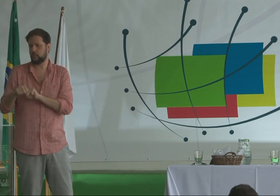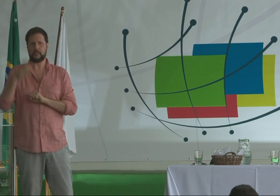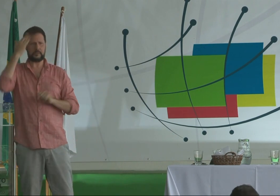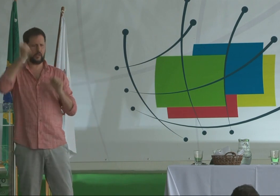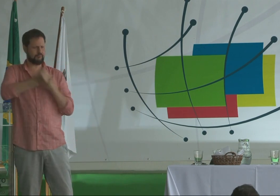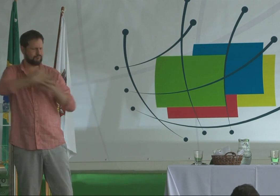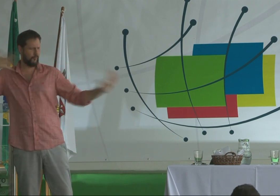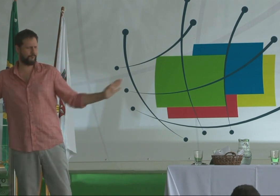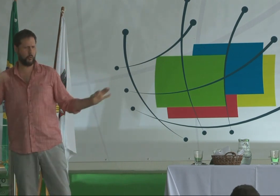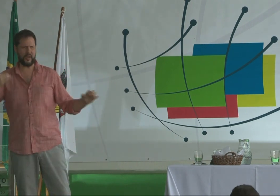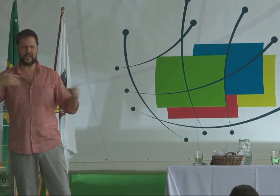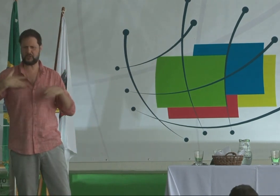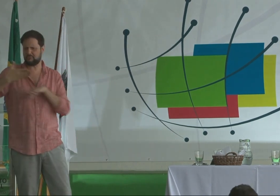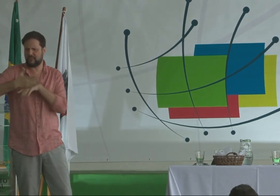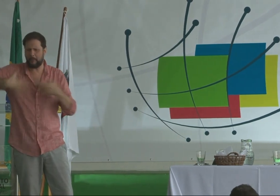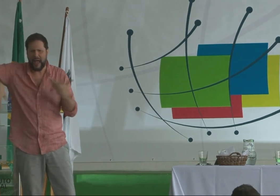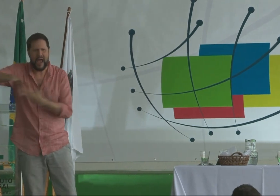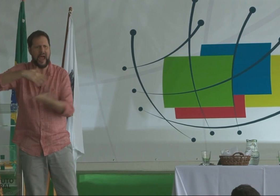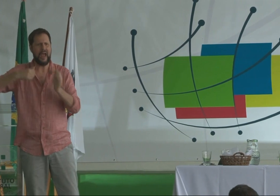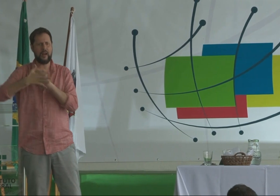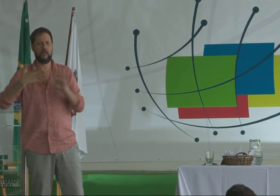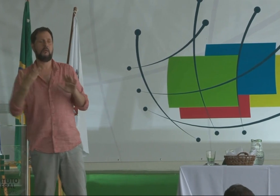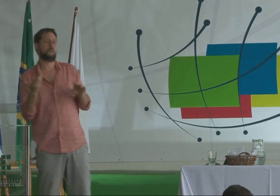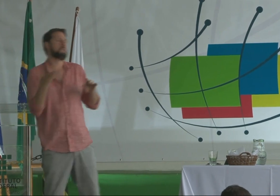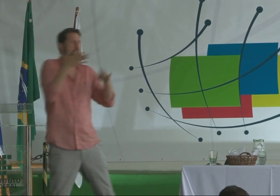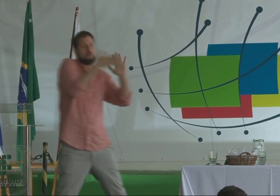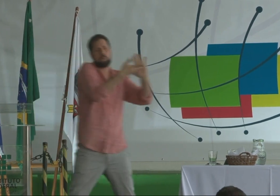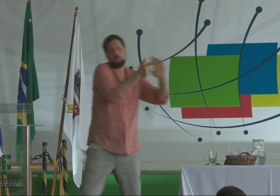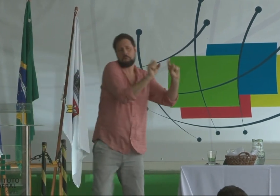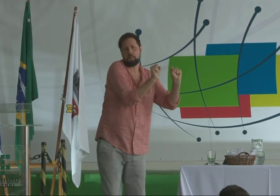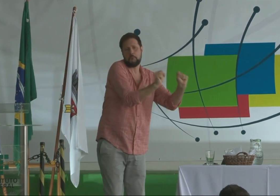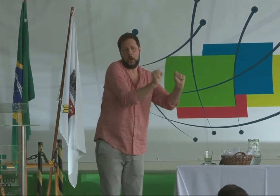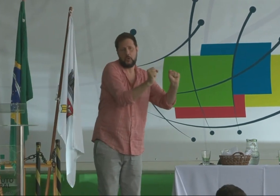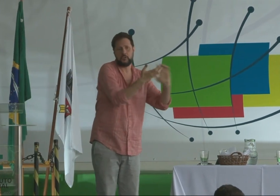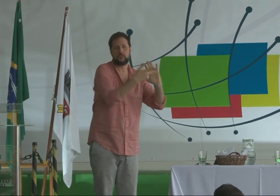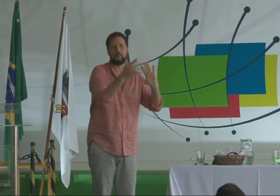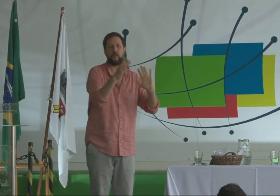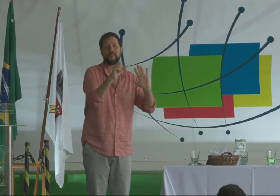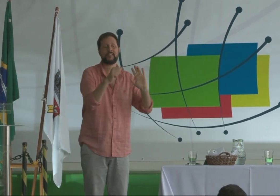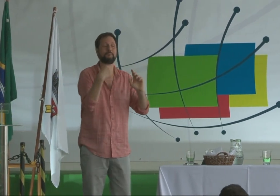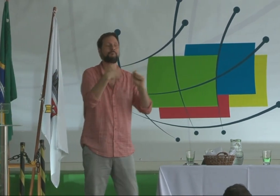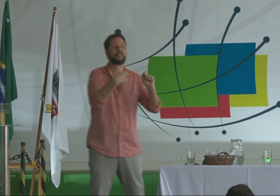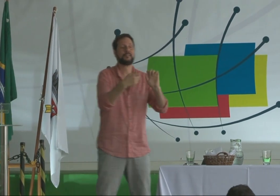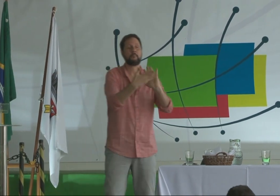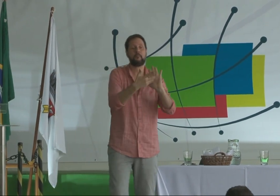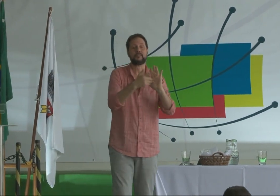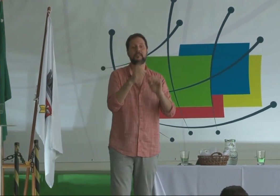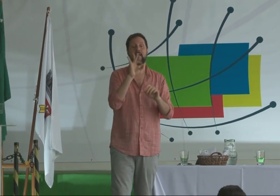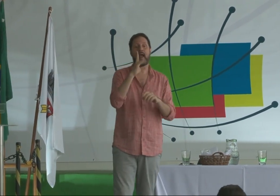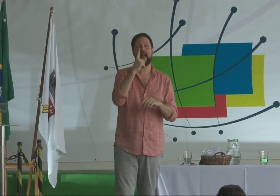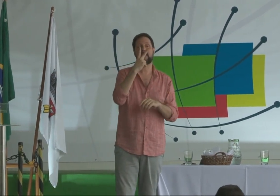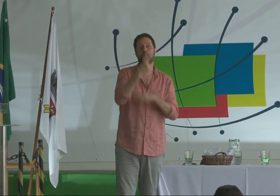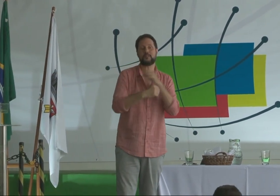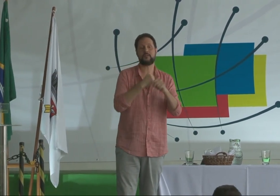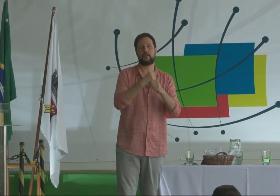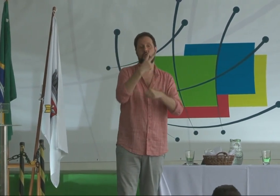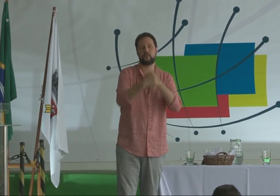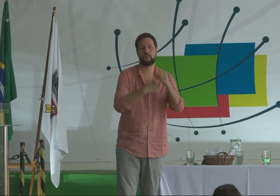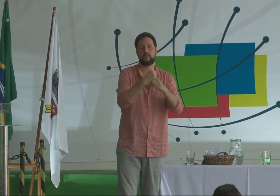faço essa nova certificação. Então, a pessoa, às vezes, que não tem a graduação, tenta essa certificação com consciência. Então, quer dizer,